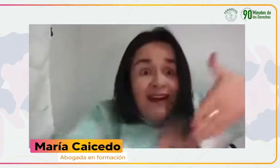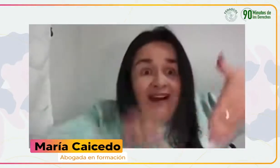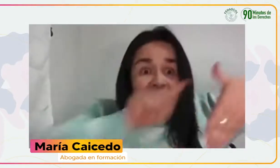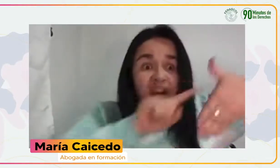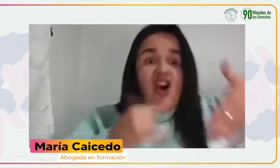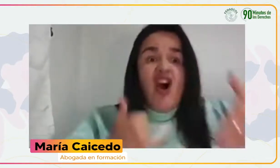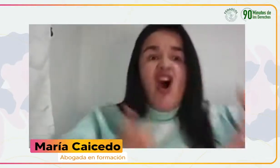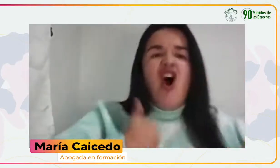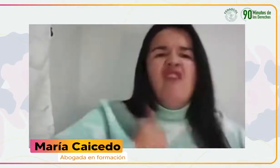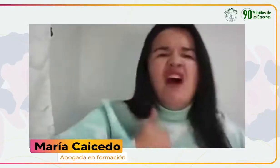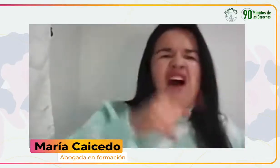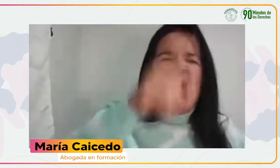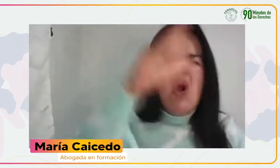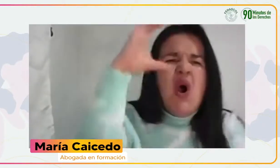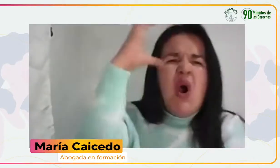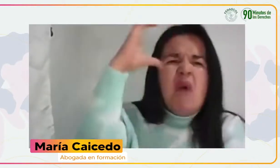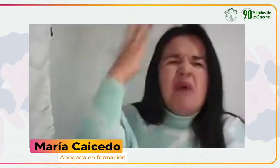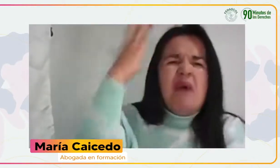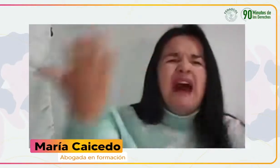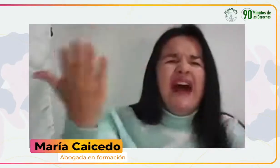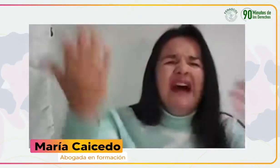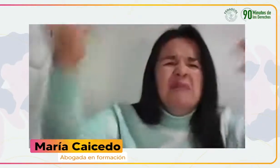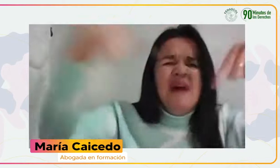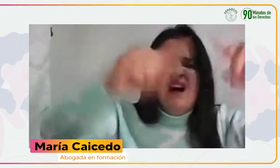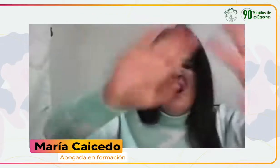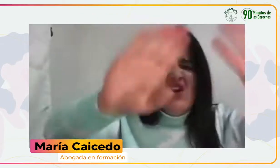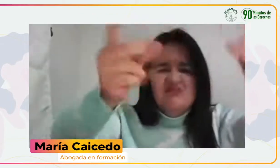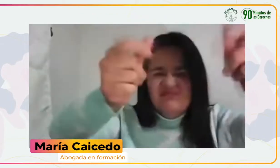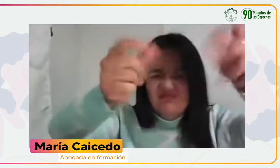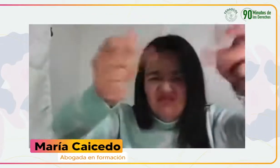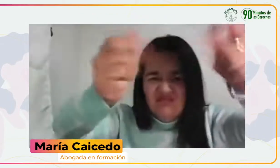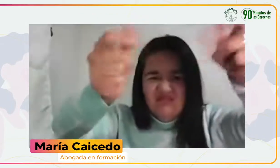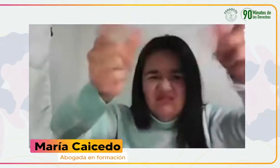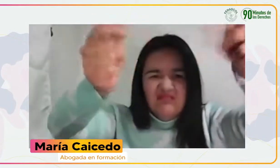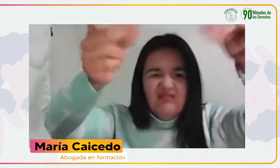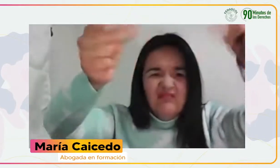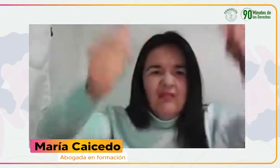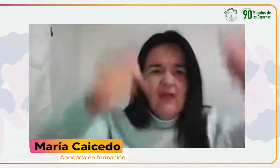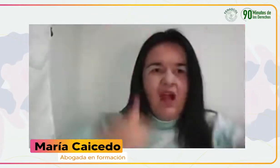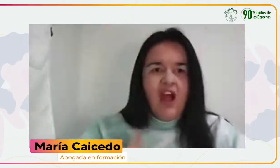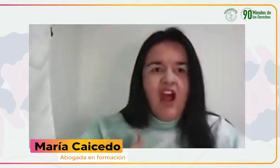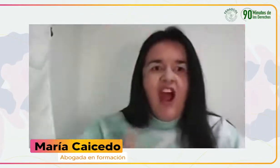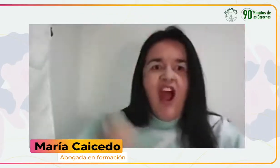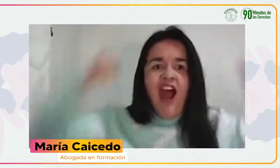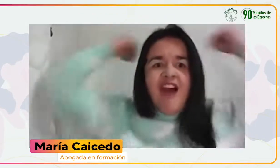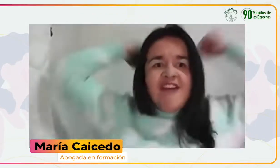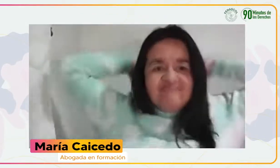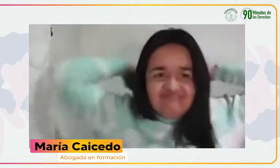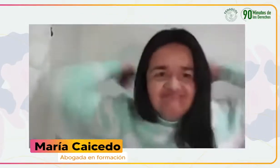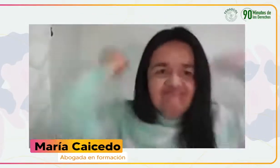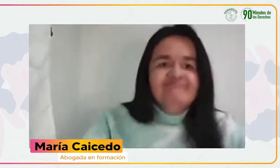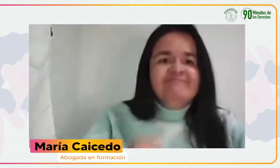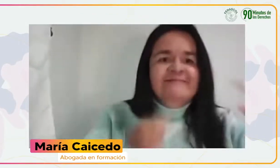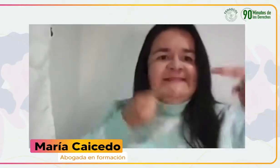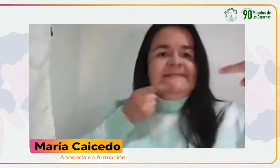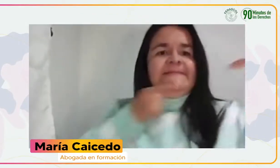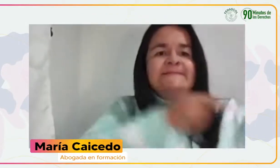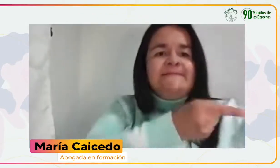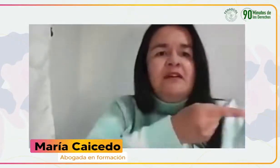sorprendí a todo el mundo y también jóvenes de Latinoamérica dicen, bueno, pero Colombia, ¿qué viene acá? Lárguense. Y yo